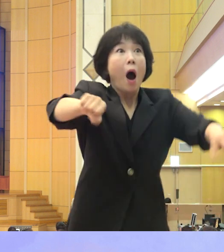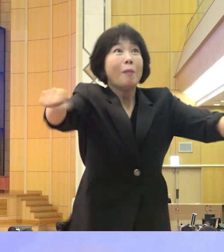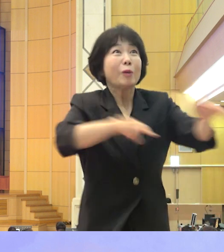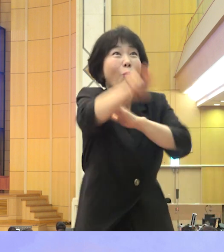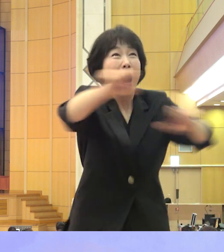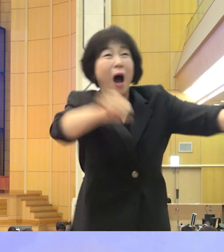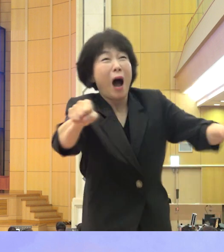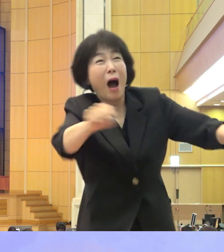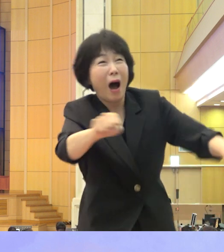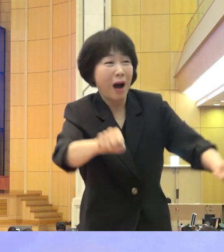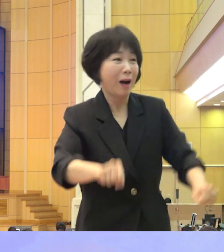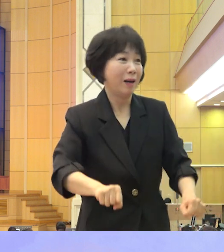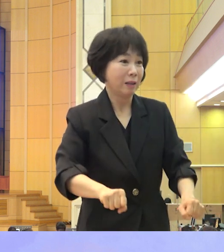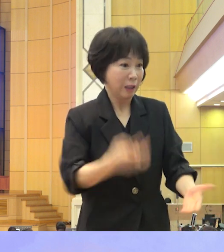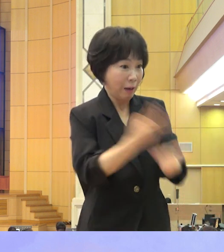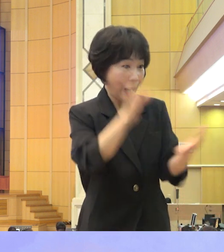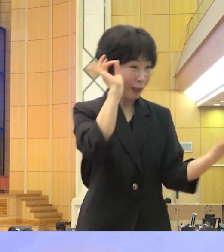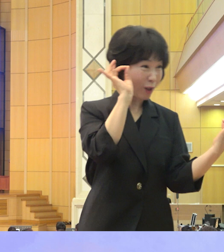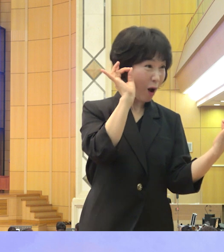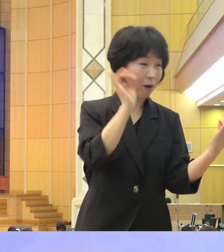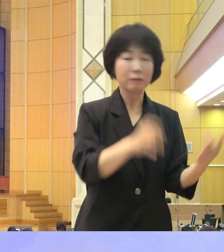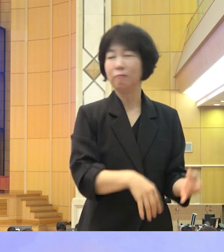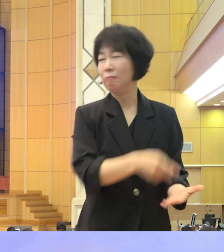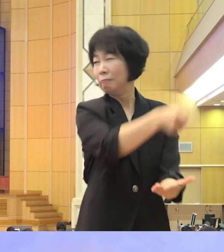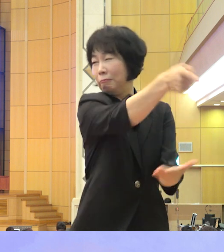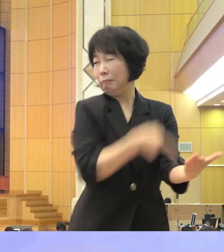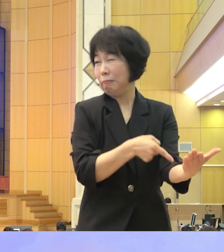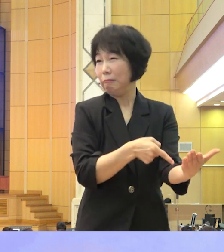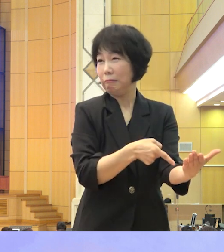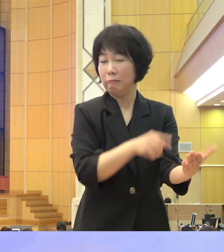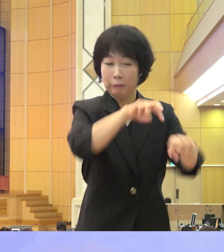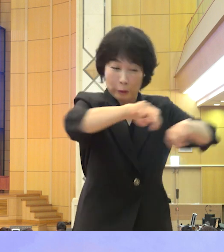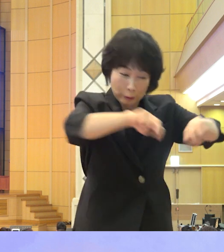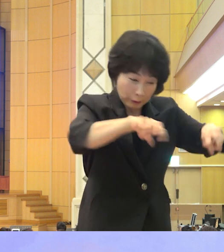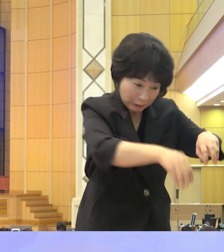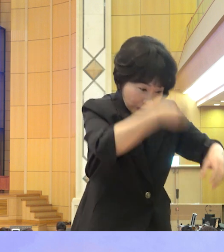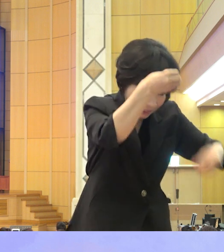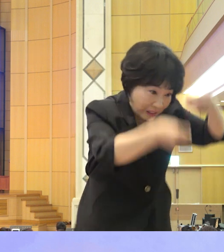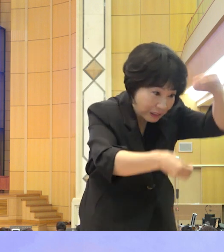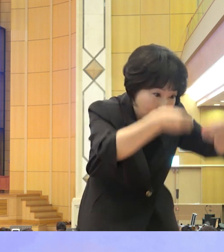붙들고 묶어놓고 그리고 배 째고 끄집어내서